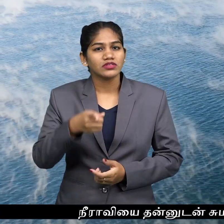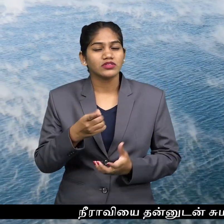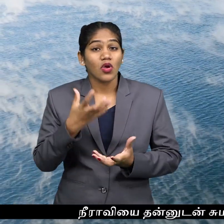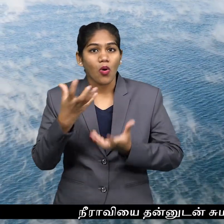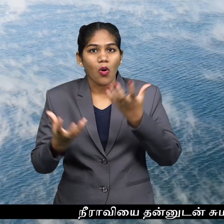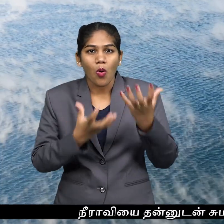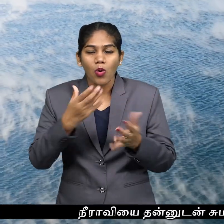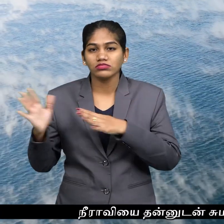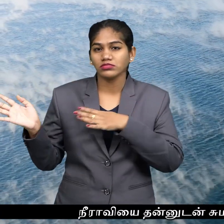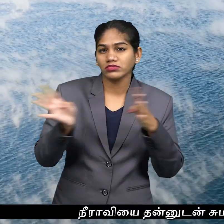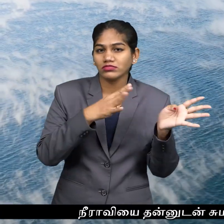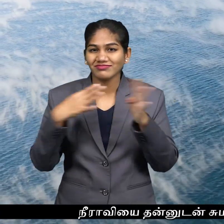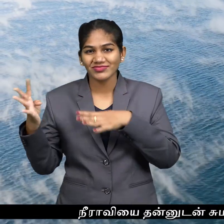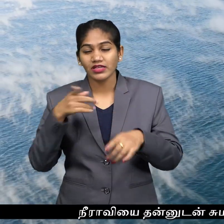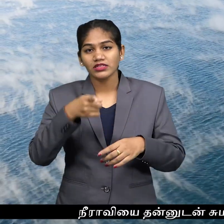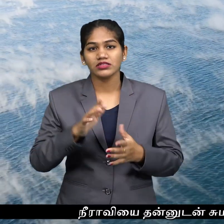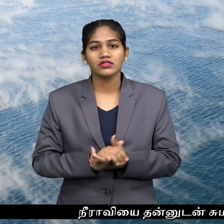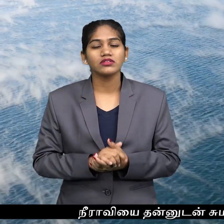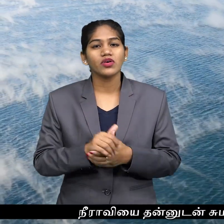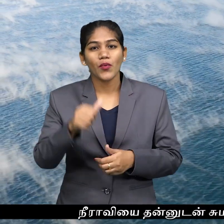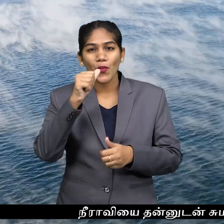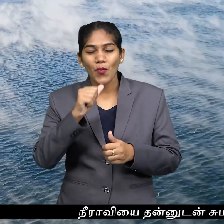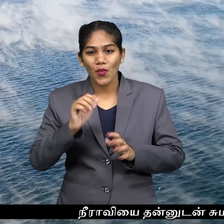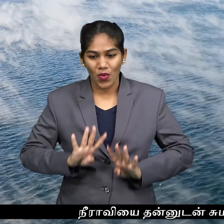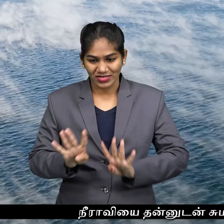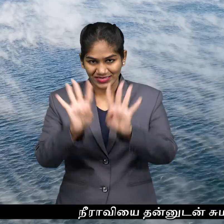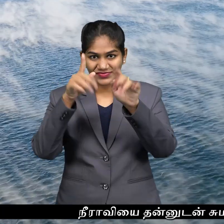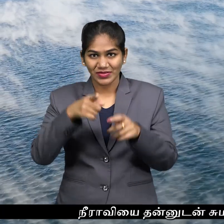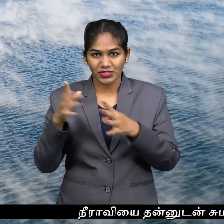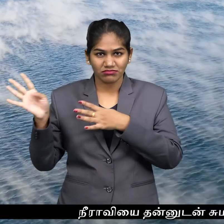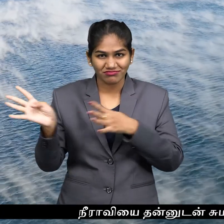நீராவியை தன்னுடன் சுமந்து கொண்டு சூடான காற்று எழுகிறது.